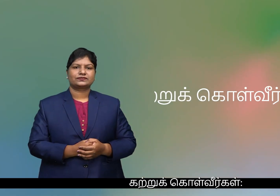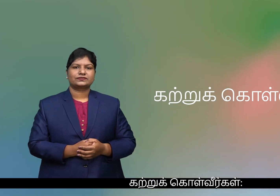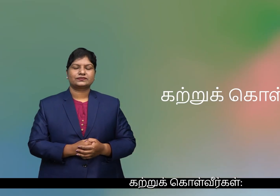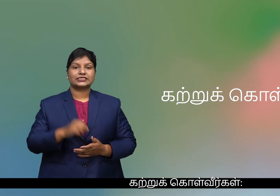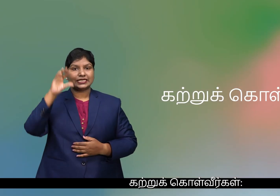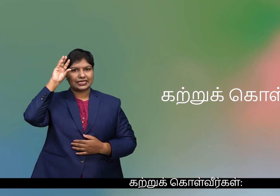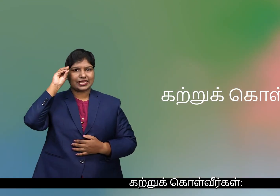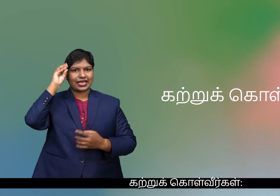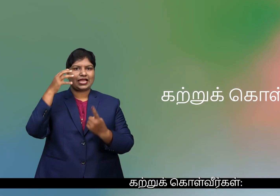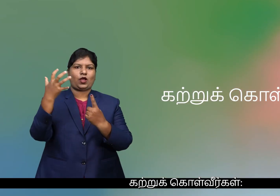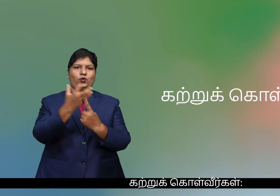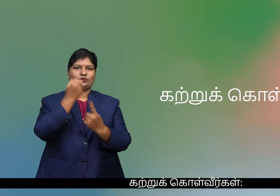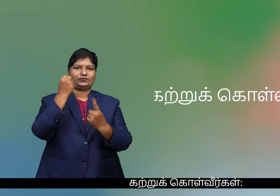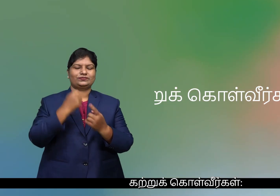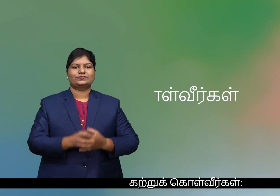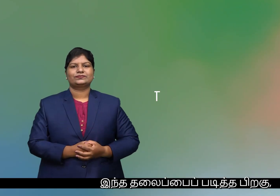கற்றுக்கொள்வீர்கள்.